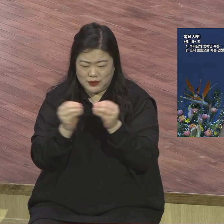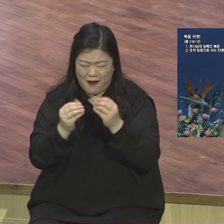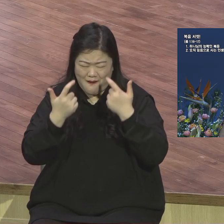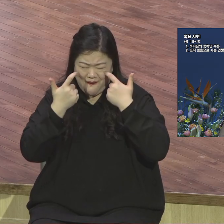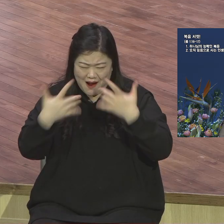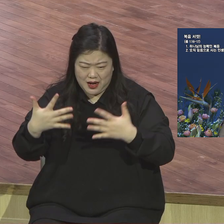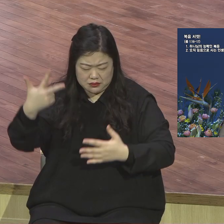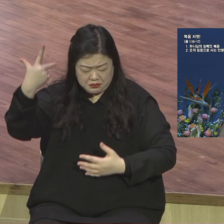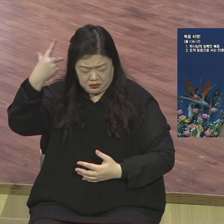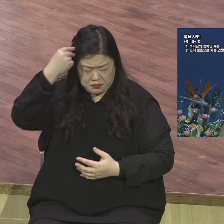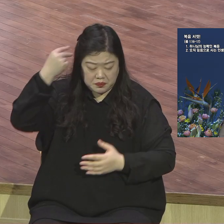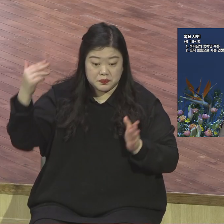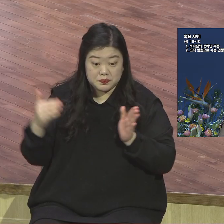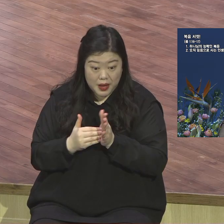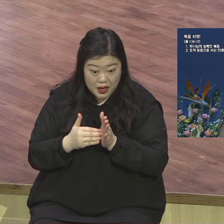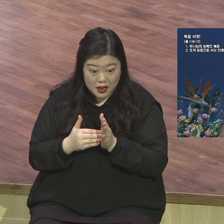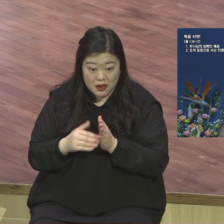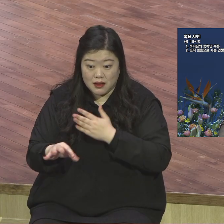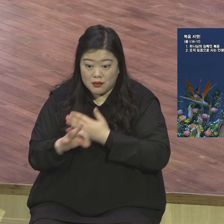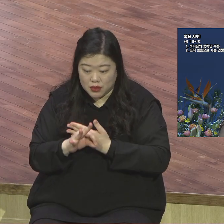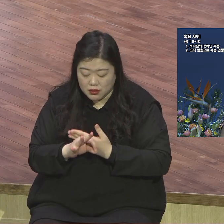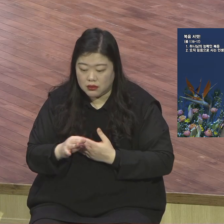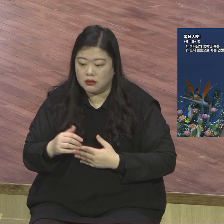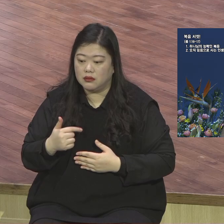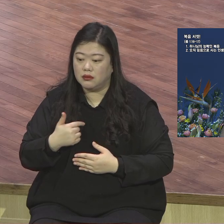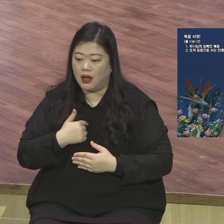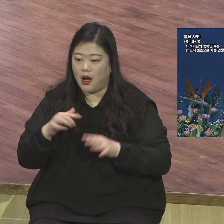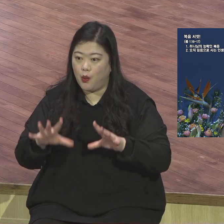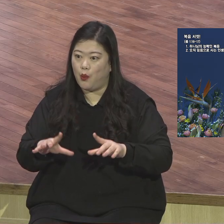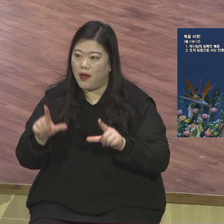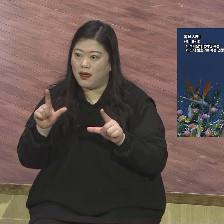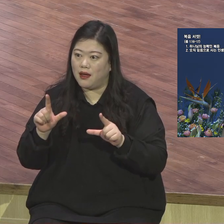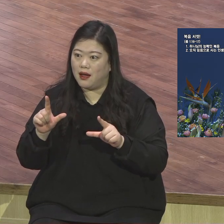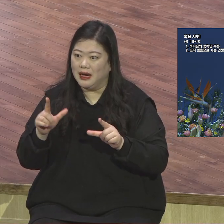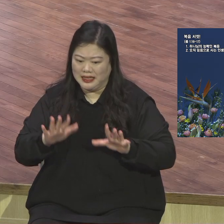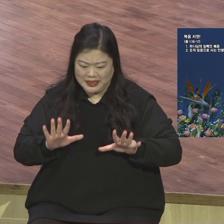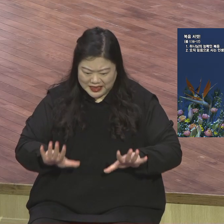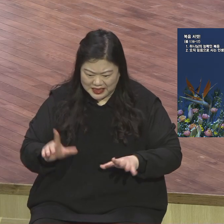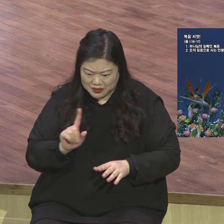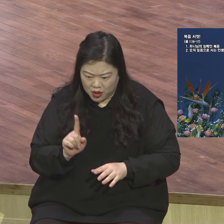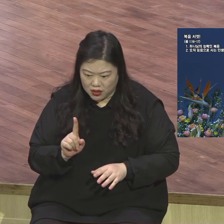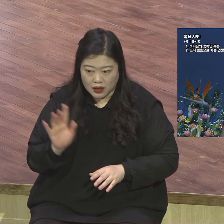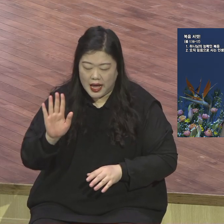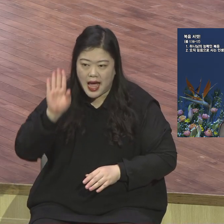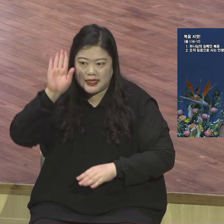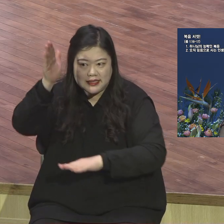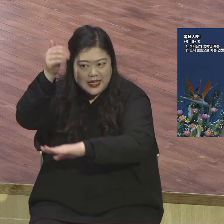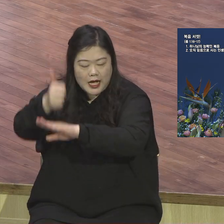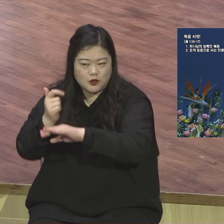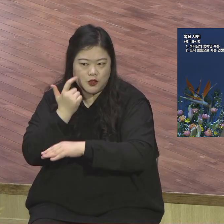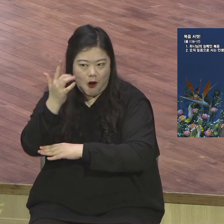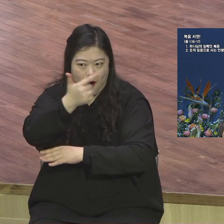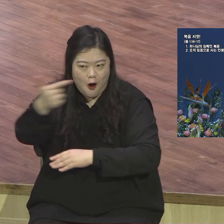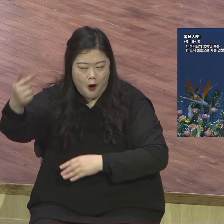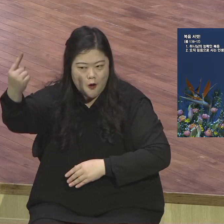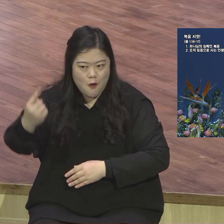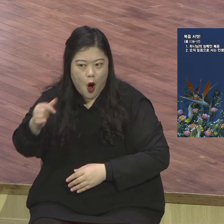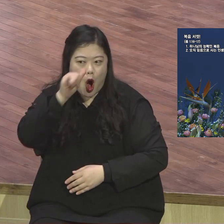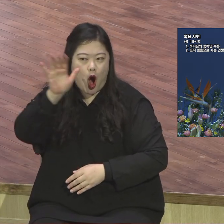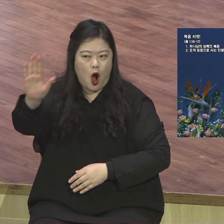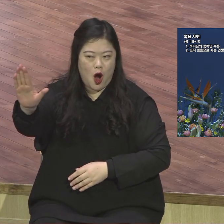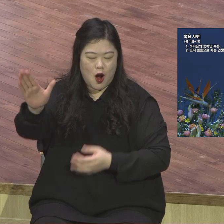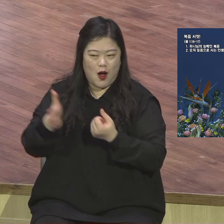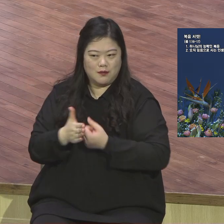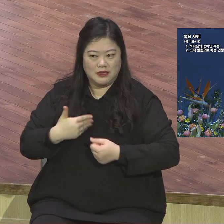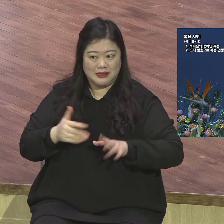바뀌고 완전히 그렇게 여러분 새로운 삶이 시작될 줄로 믿습니다. 우리 영계 모든 성도들, 그래서